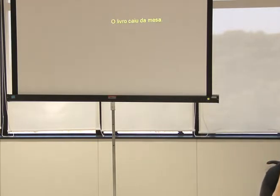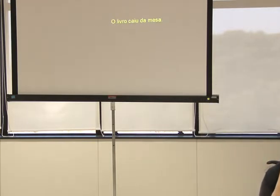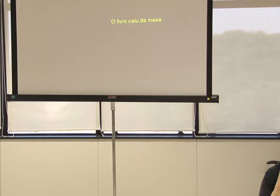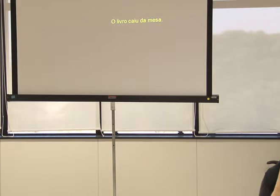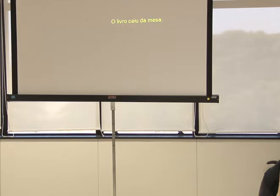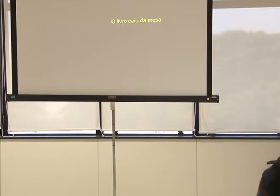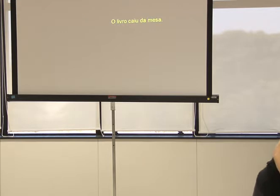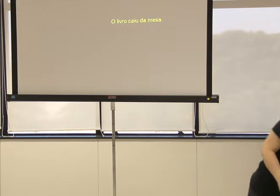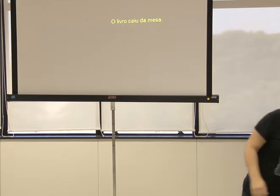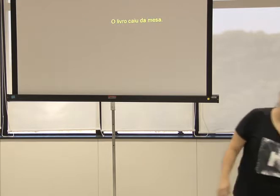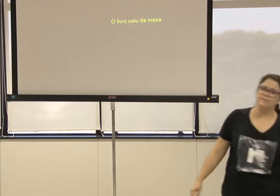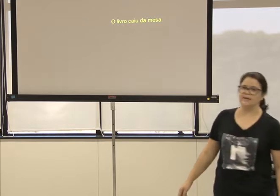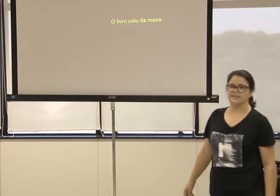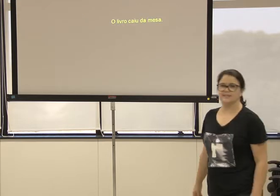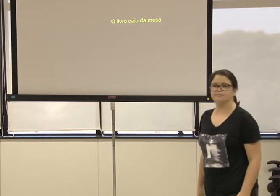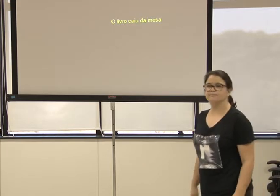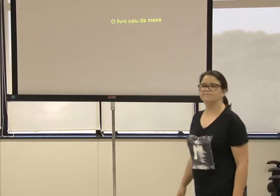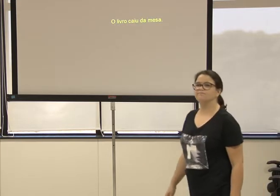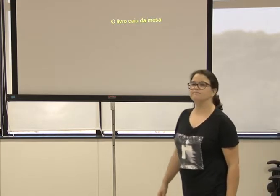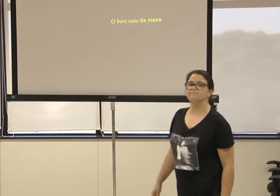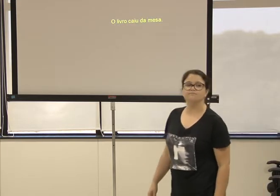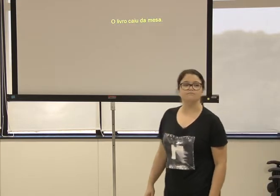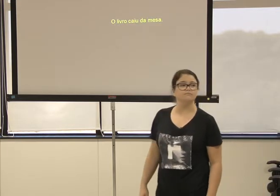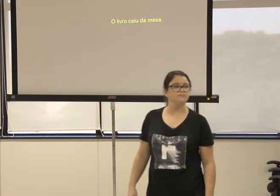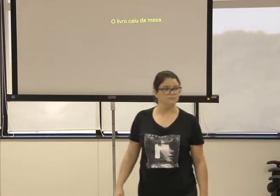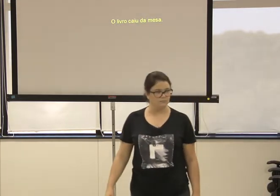O livro caiu da mesa.